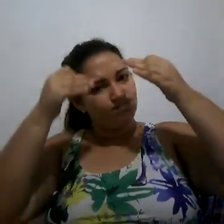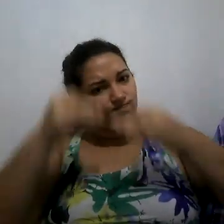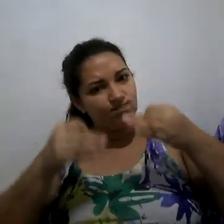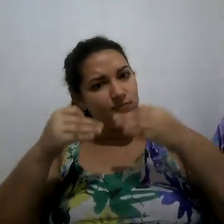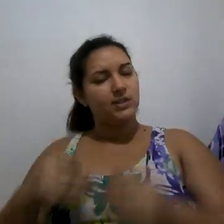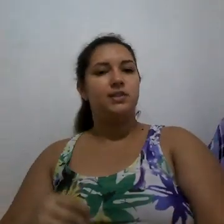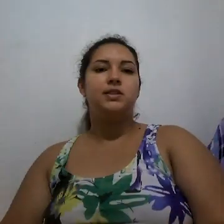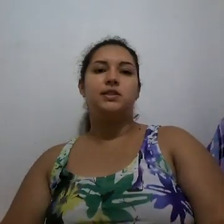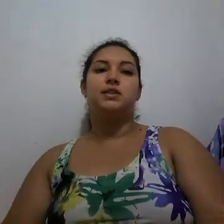tem o número